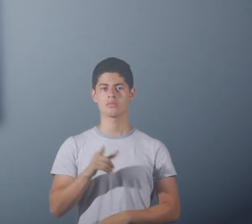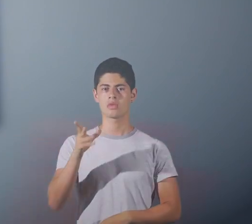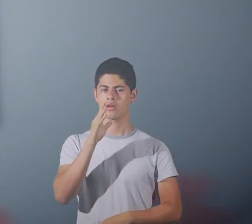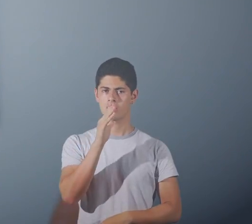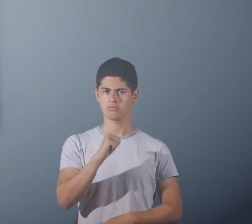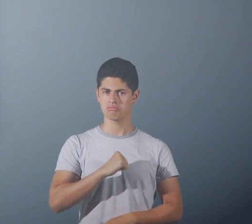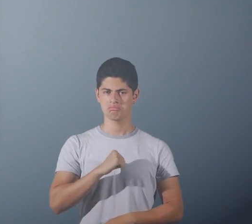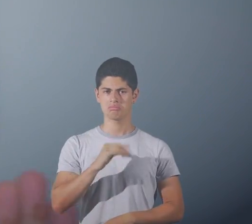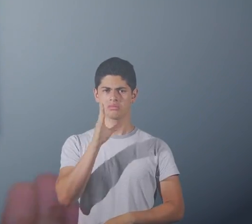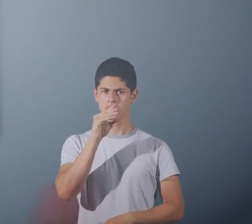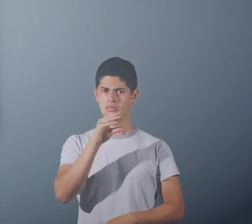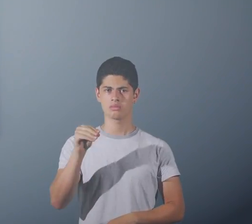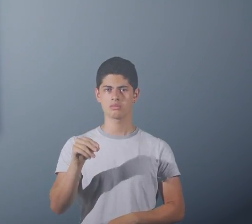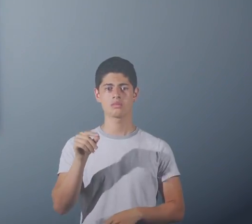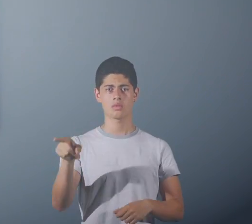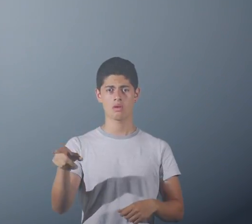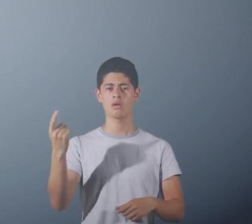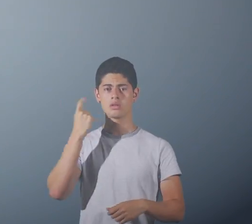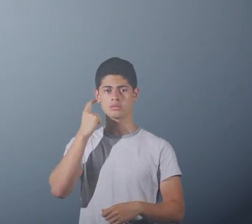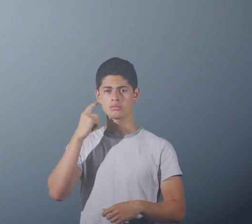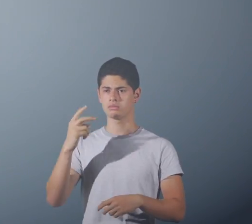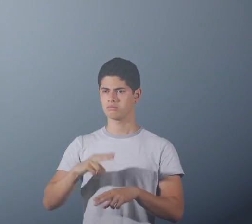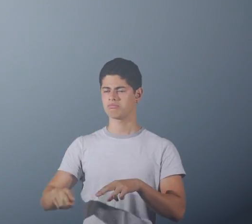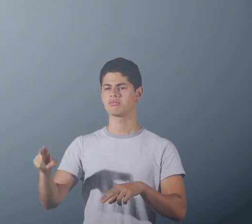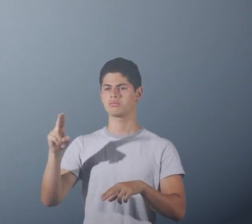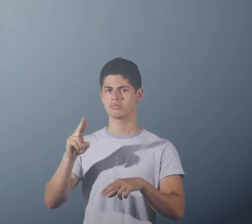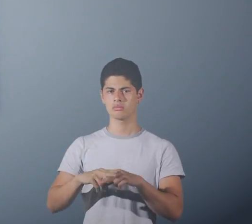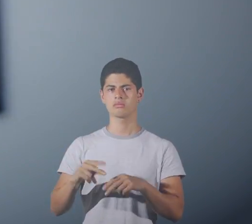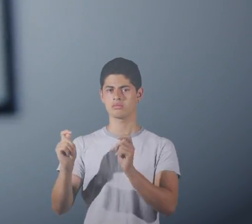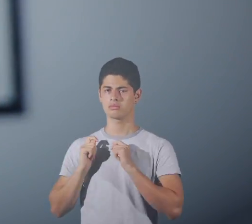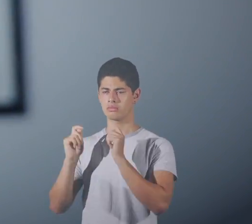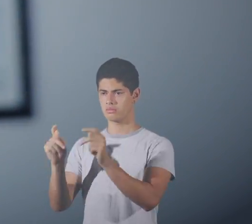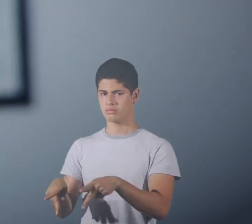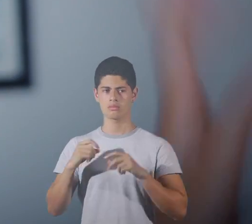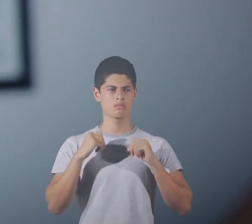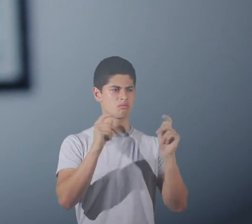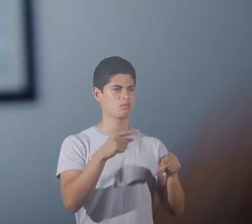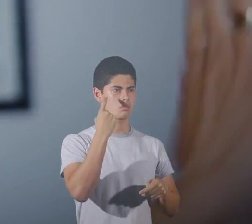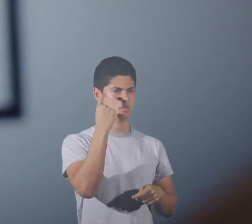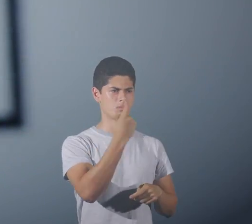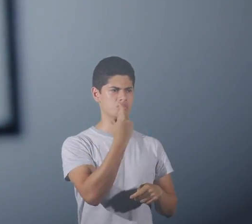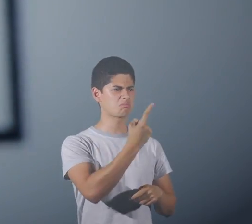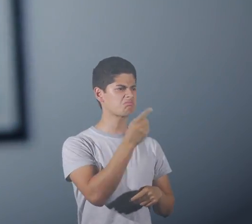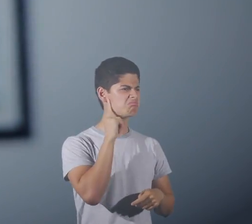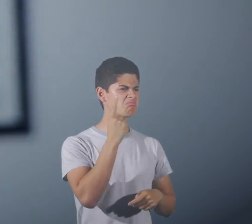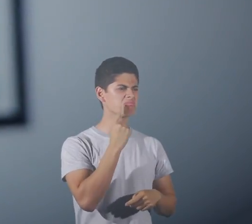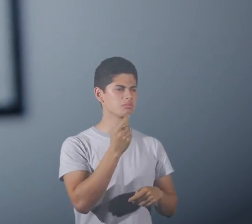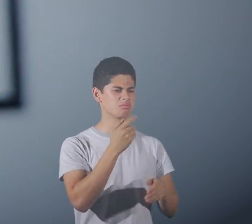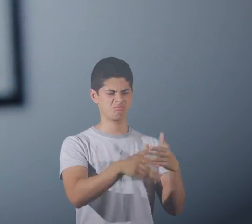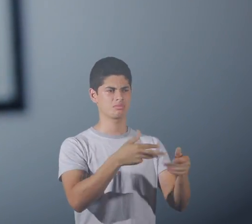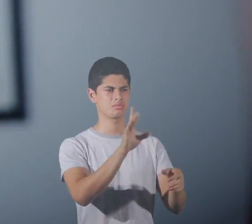Tienen habla, pero a ellos se les puede escuchar de muchas formas, sino que nosotros los seres humanos estamos acostumbrados a que ellos no